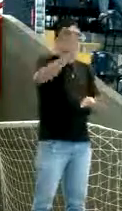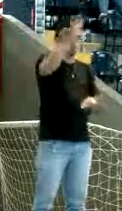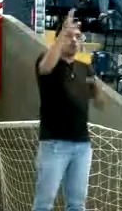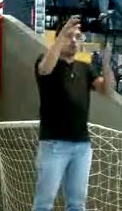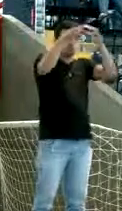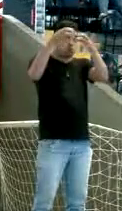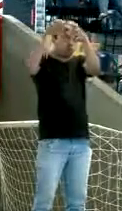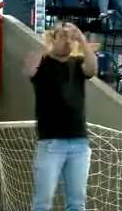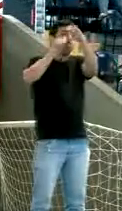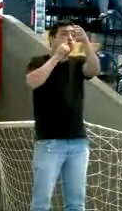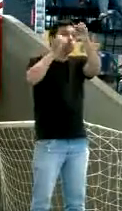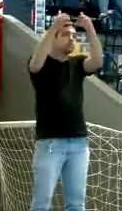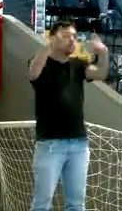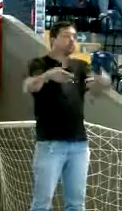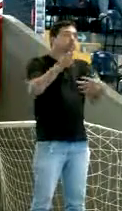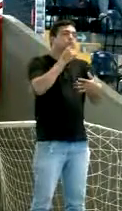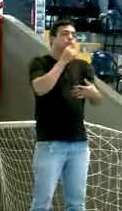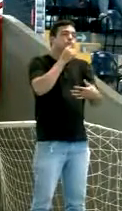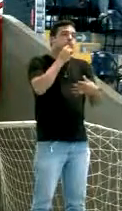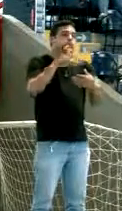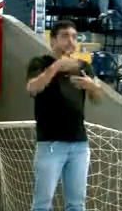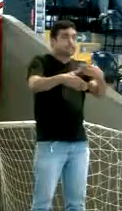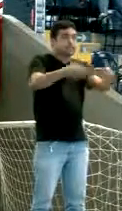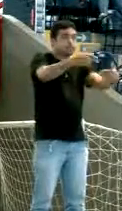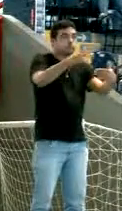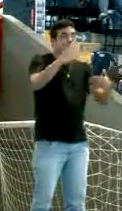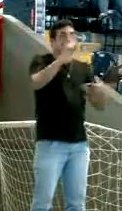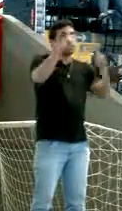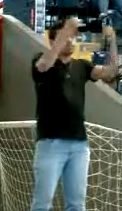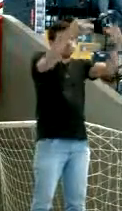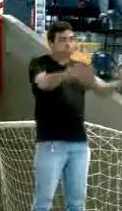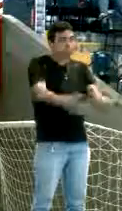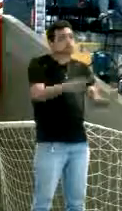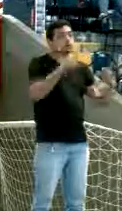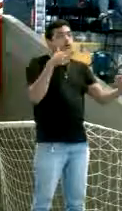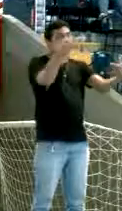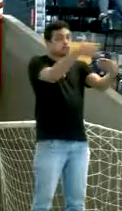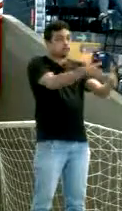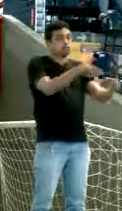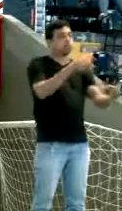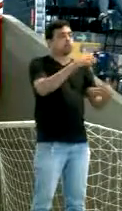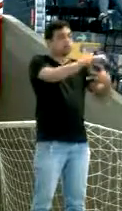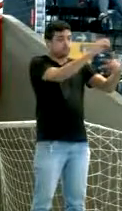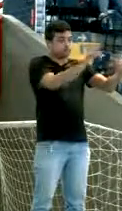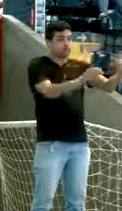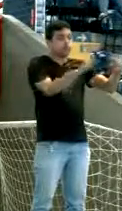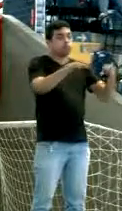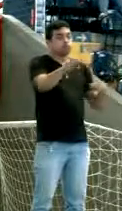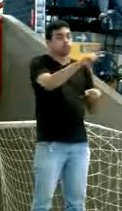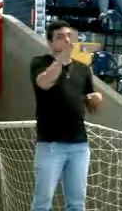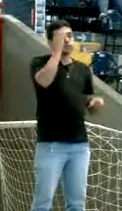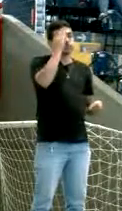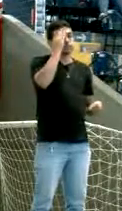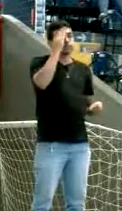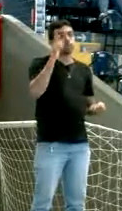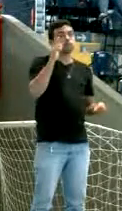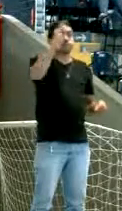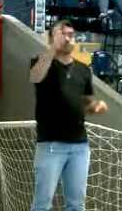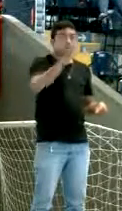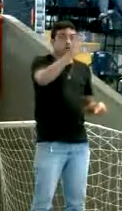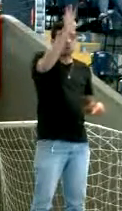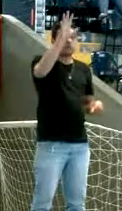mais tarde se vai falar disso, mais tarde que eu digo no decorrer do nosso estudo, até o Enem. E você vai ver que surge uma